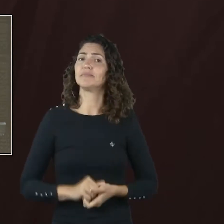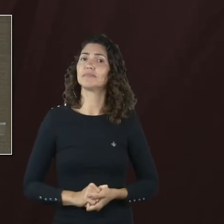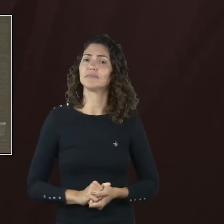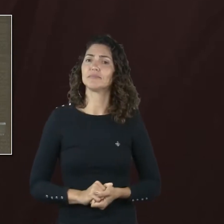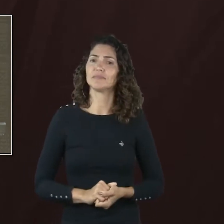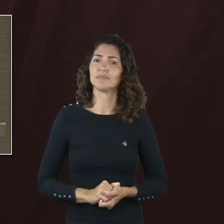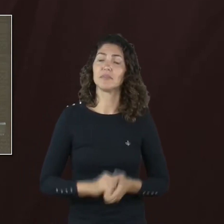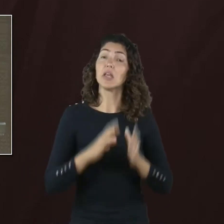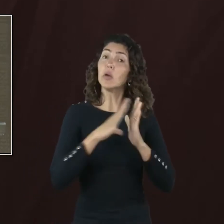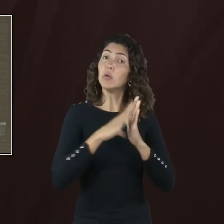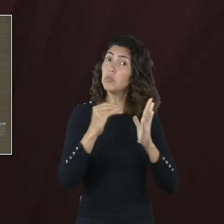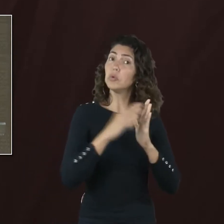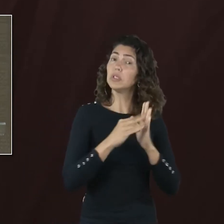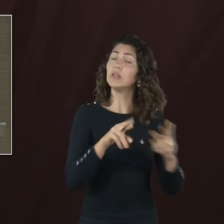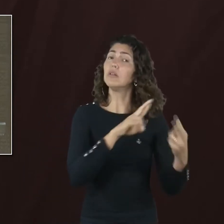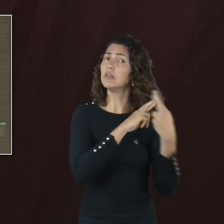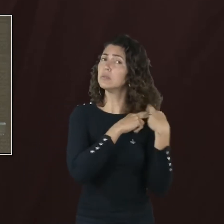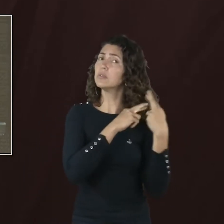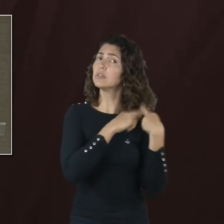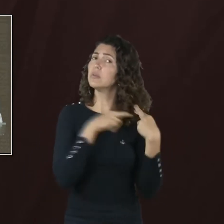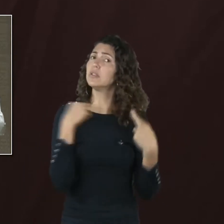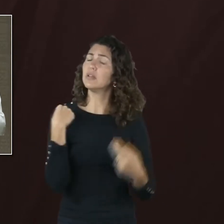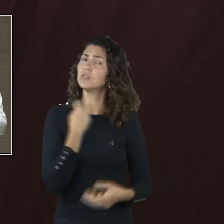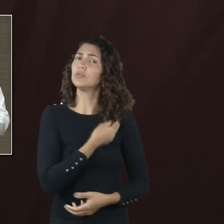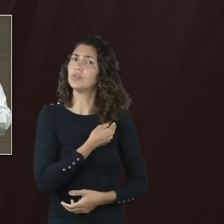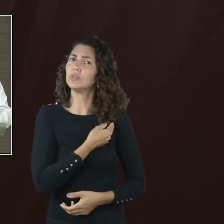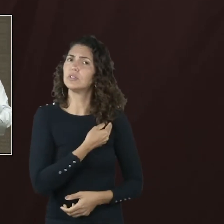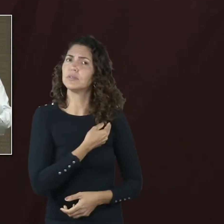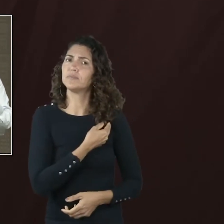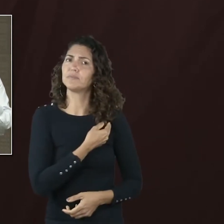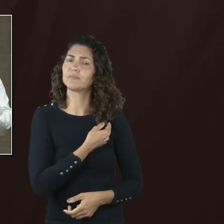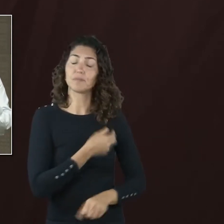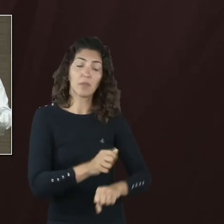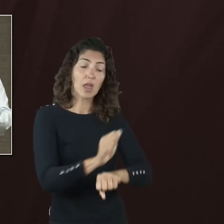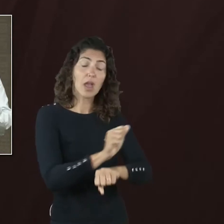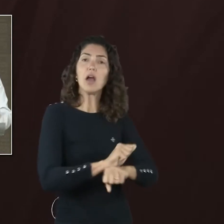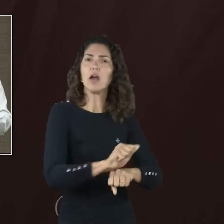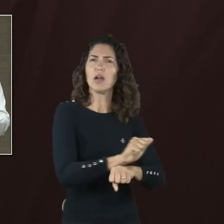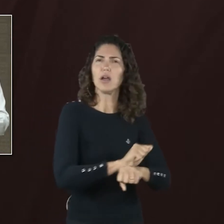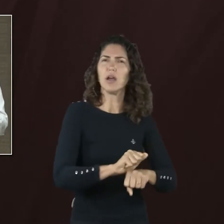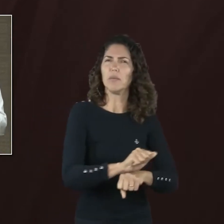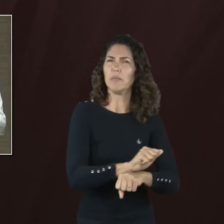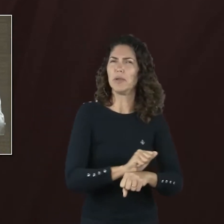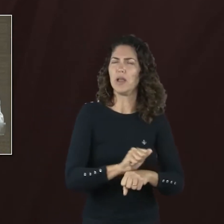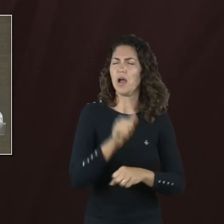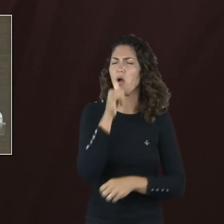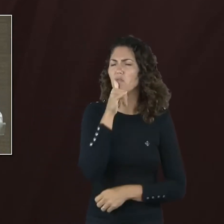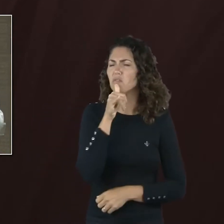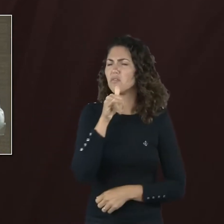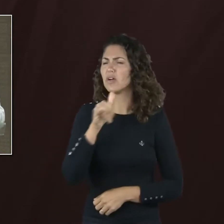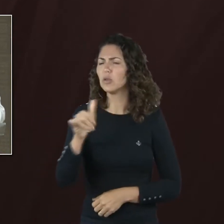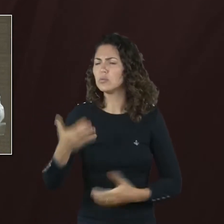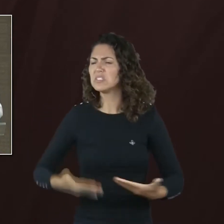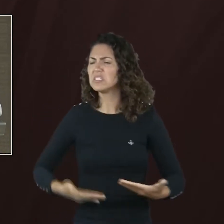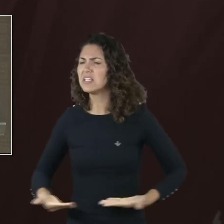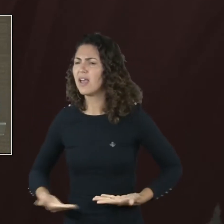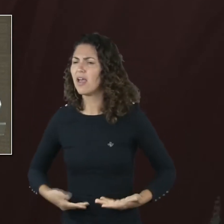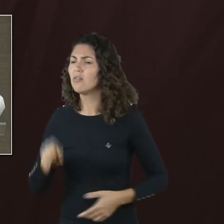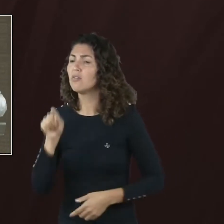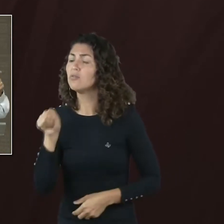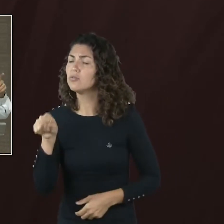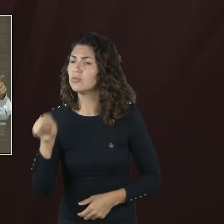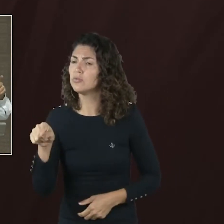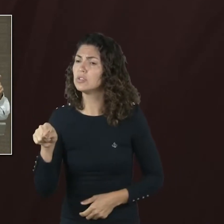Abraão disse para o servo: servo, você tem que me prometer uma coisa: não vai trazer nenhuma